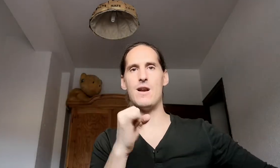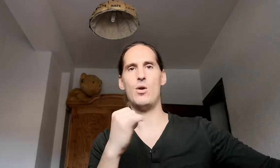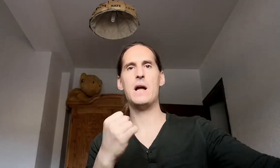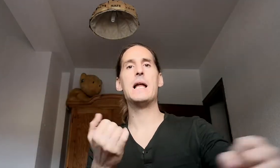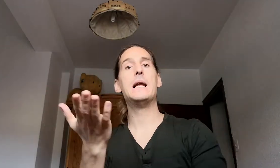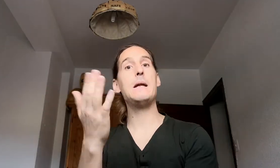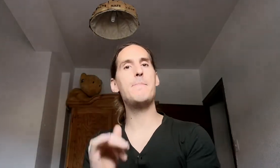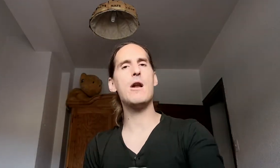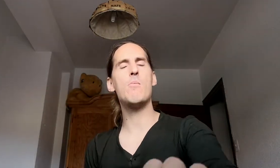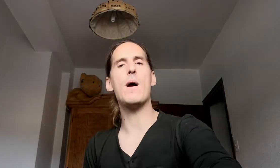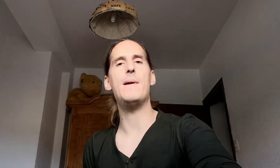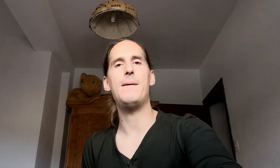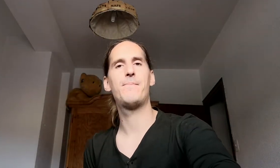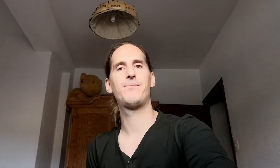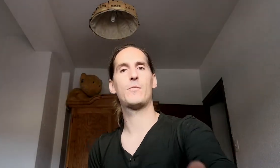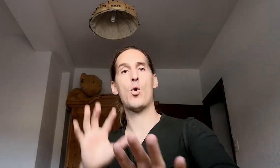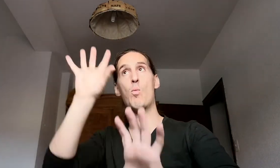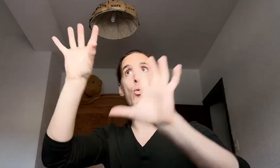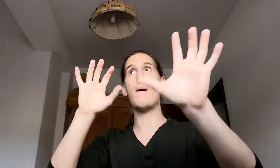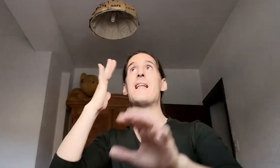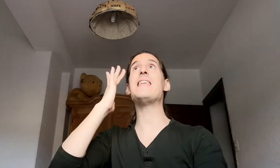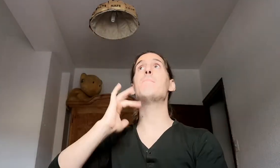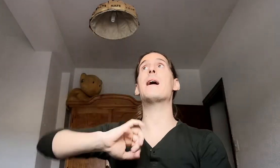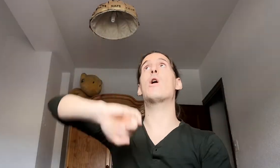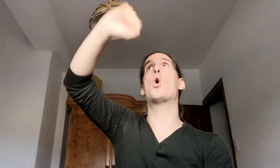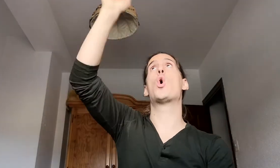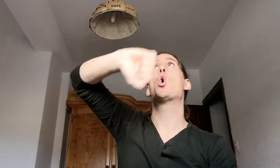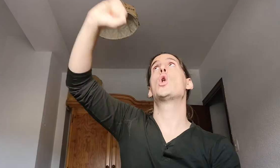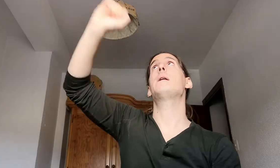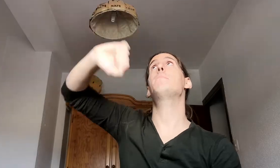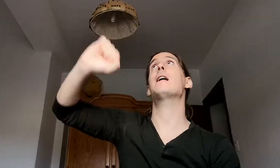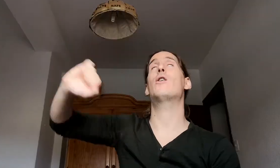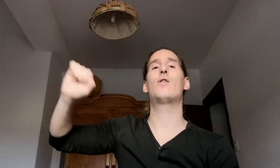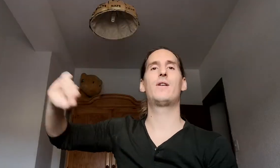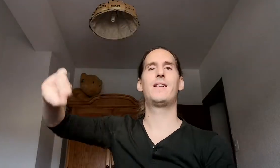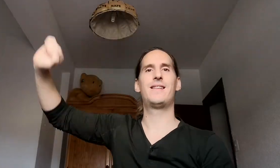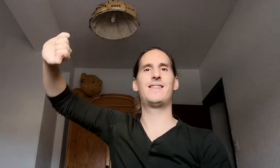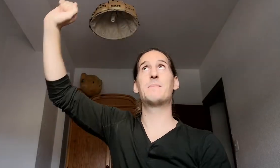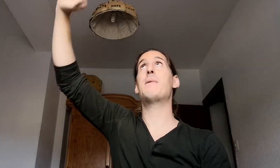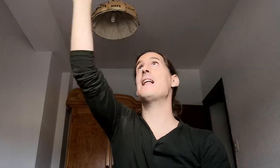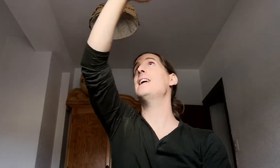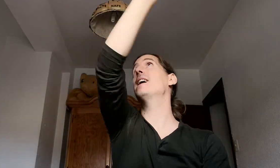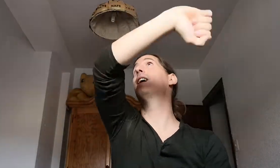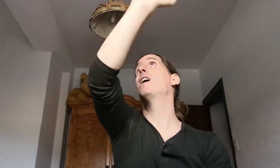Limpiarlo. Limpia los muebles. Muebles, límpialo. Límpialo. ¿Vale?